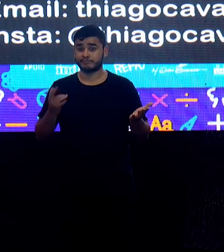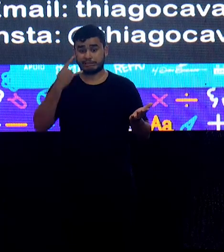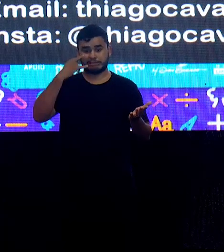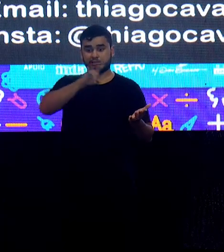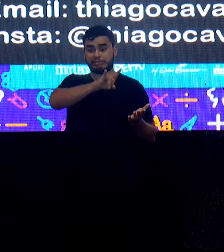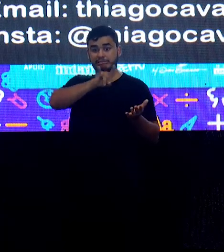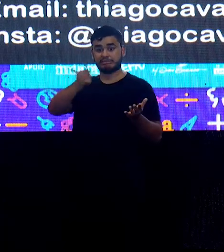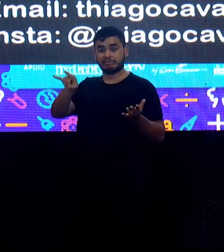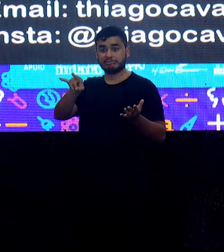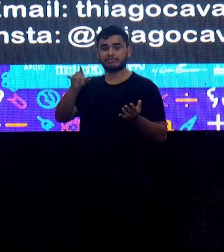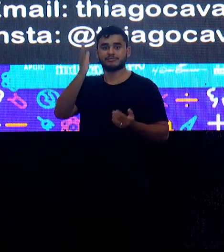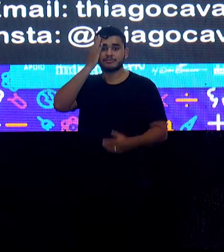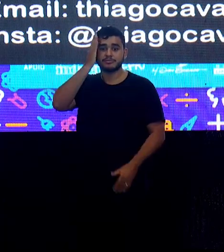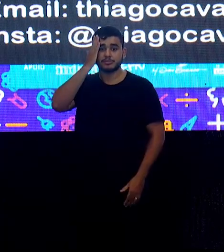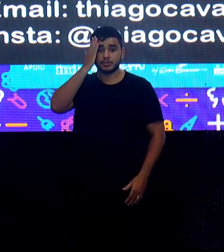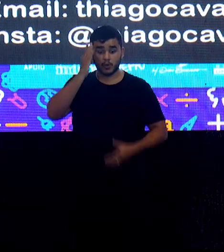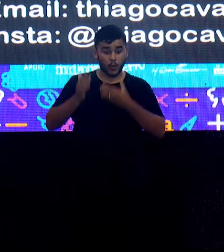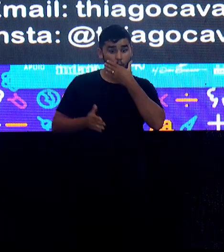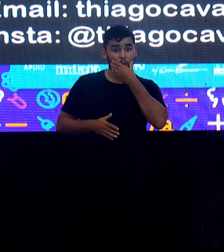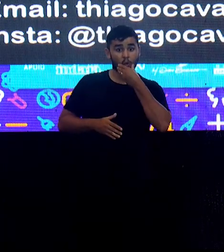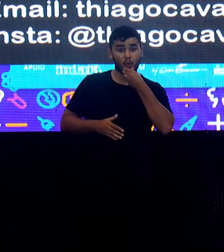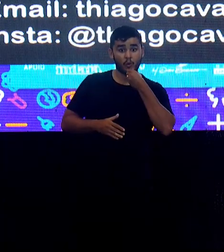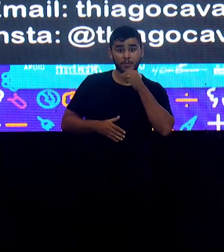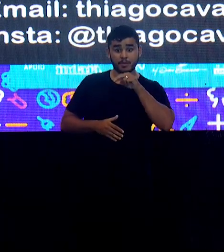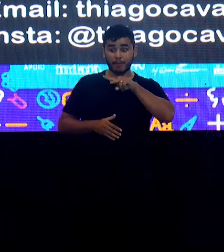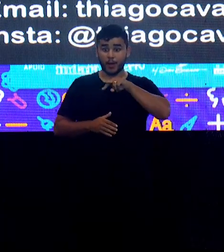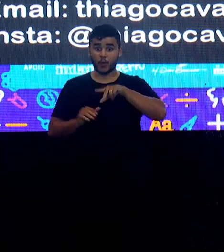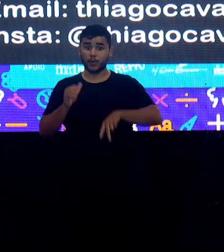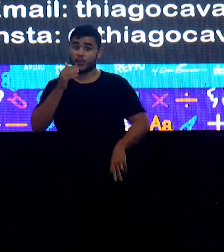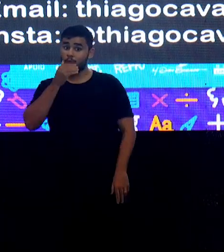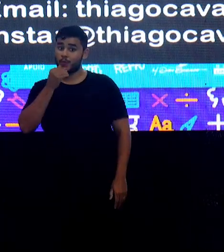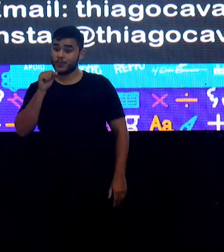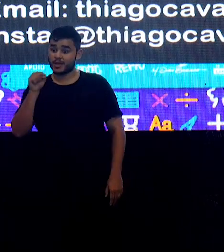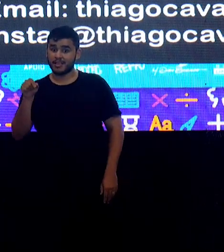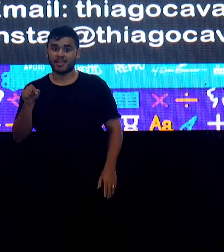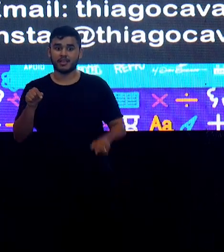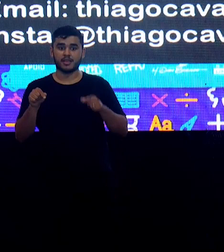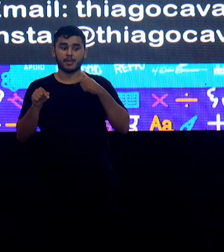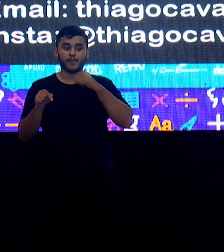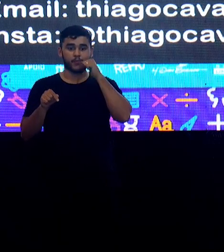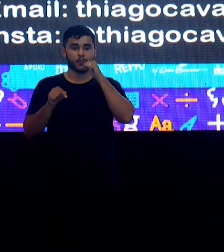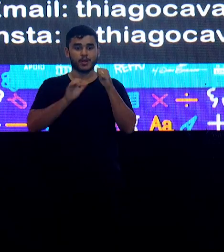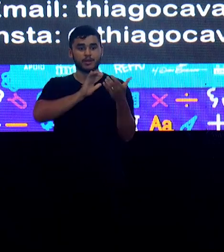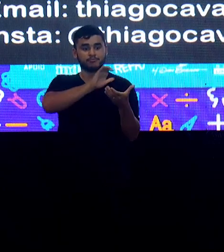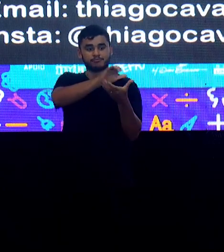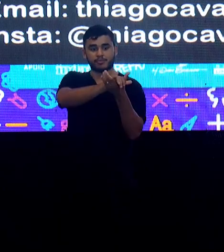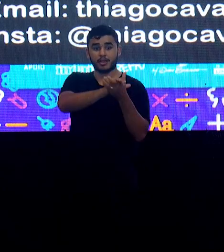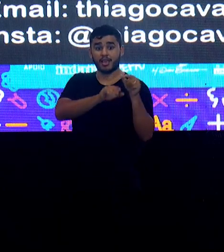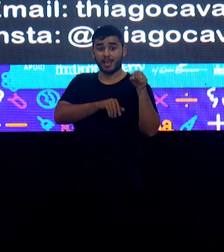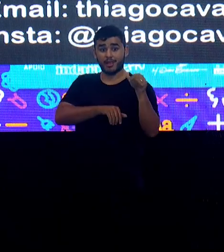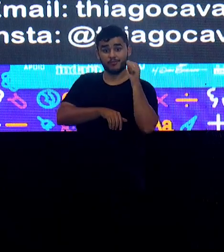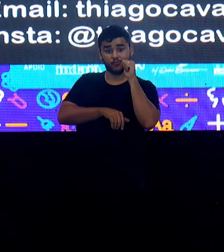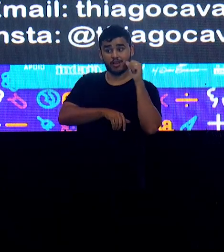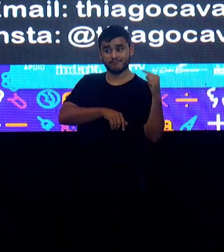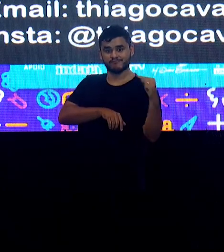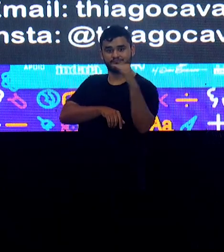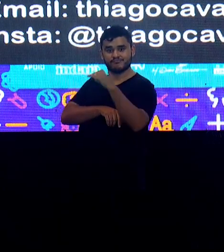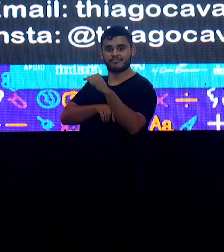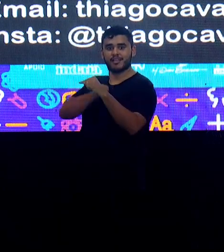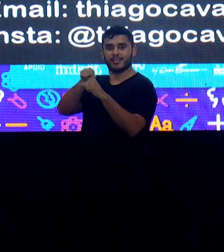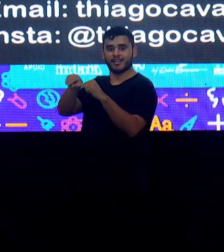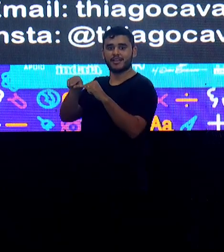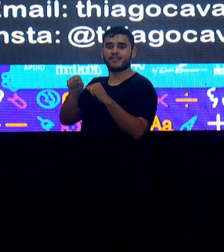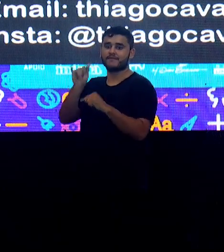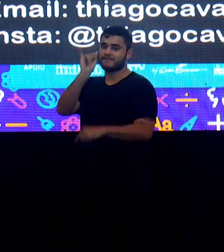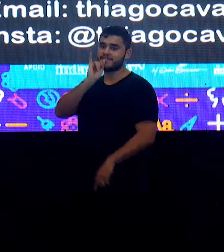Diz que a briga entre os irmãos foi tão feia que eles separaram as terras e os nomes, passando um a assinar com I e o